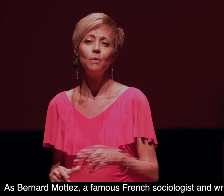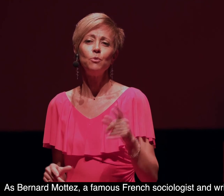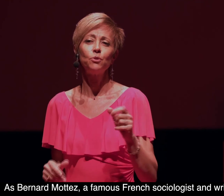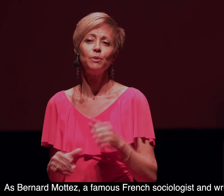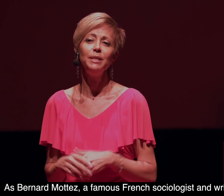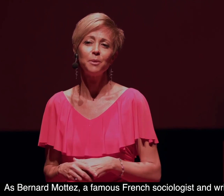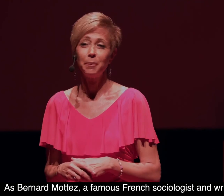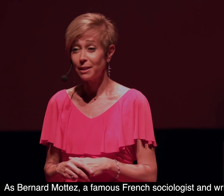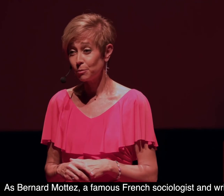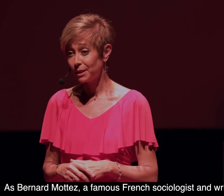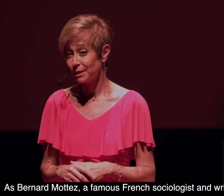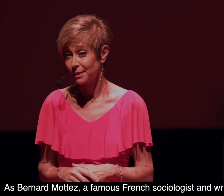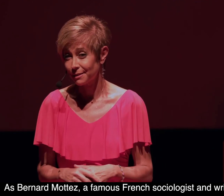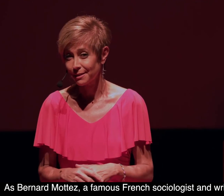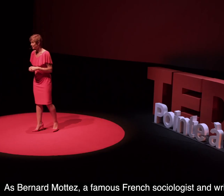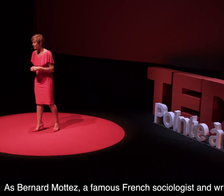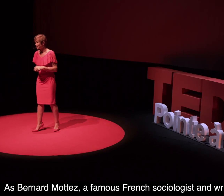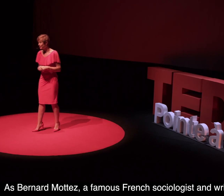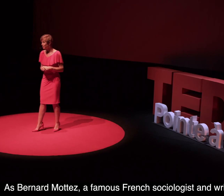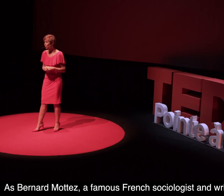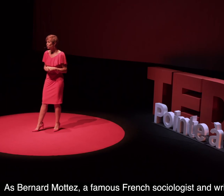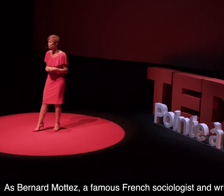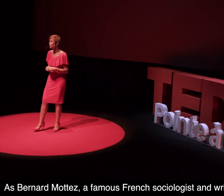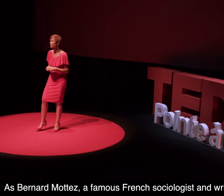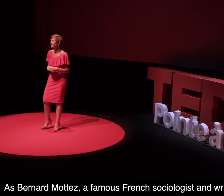Comme le souligne Bernard Mottez, célèbre sociologue et